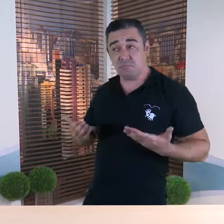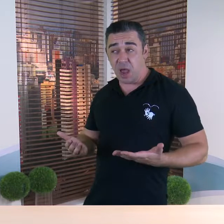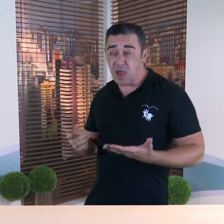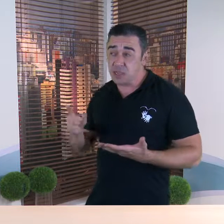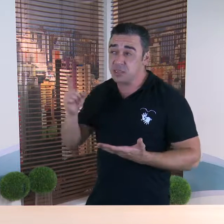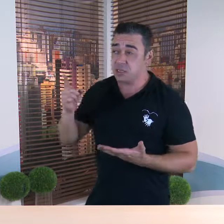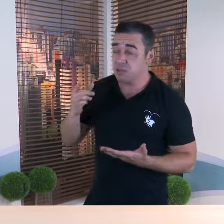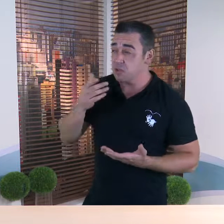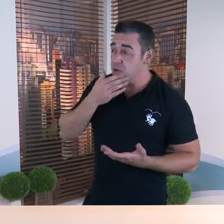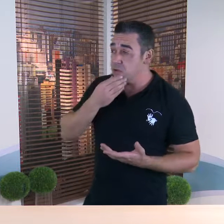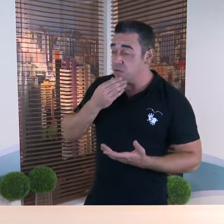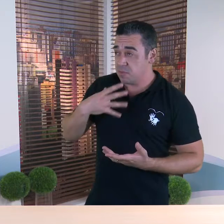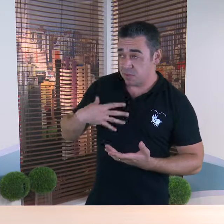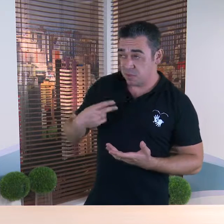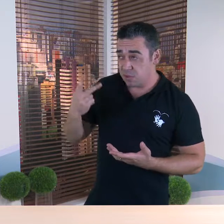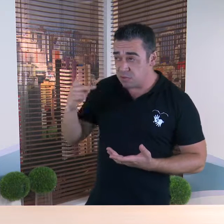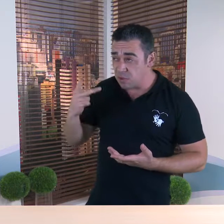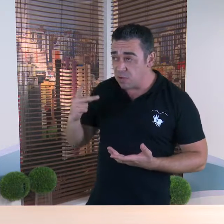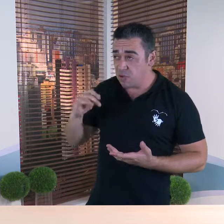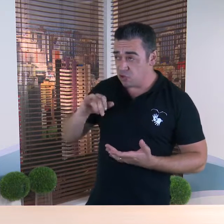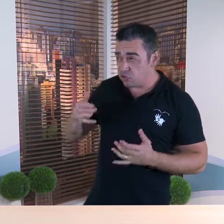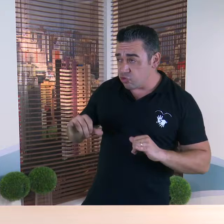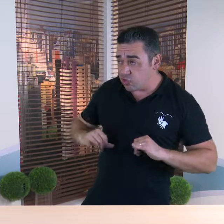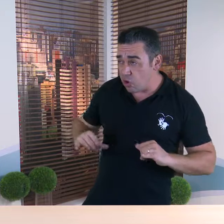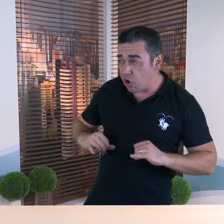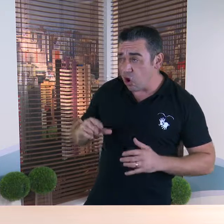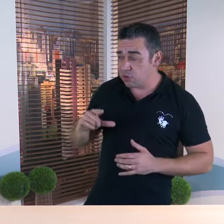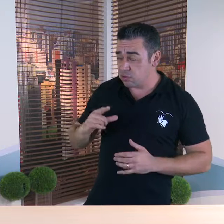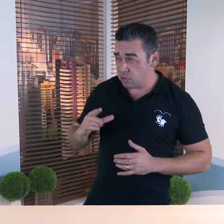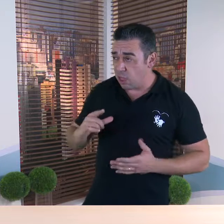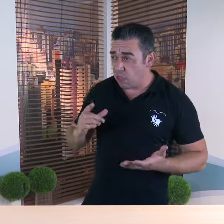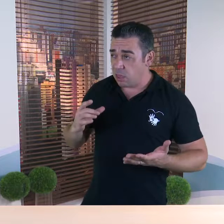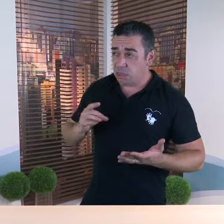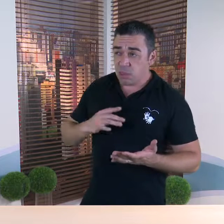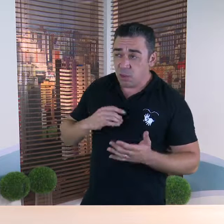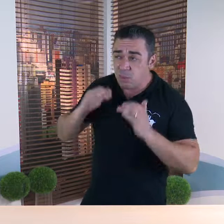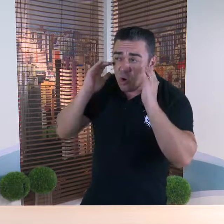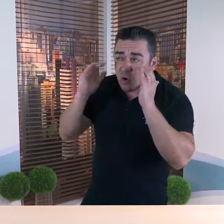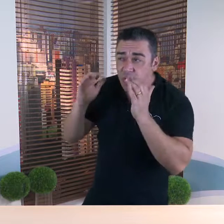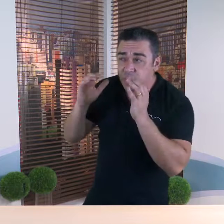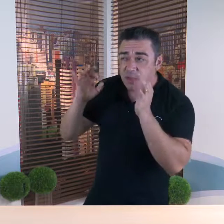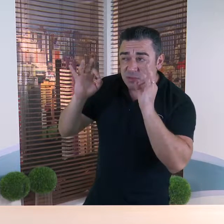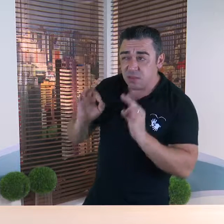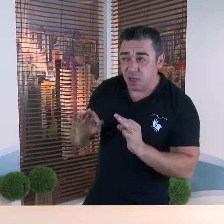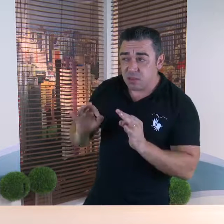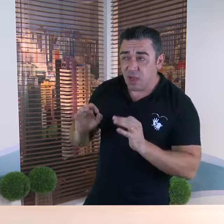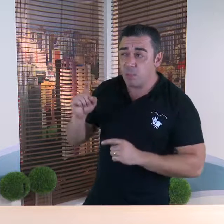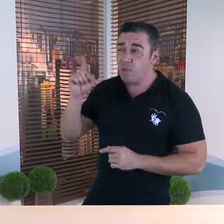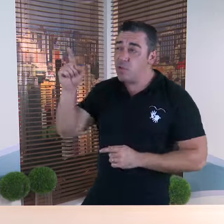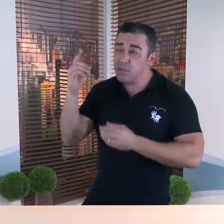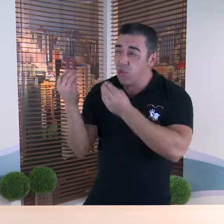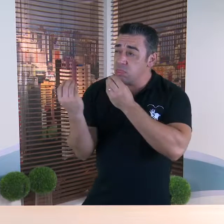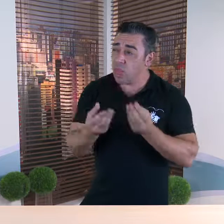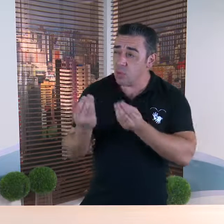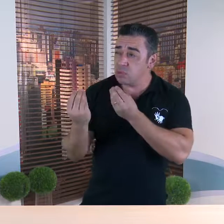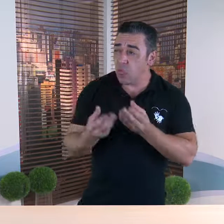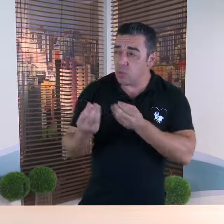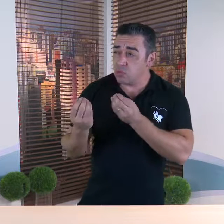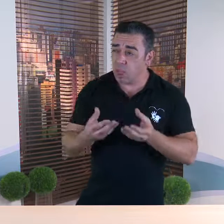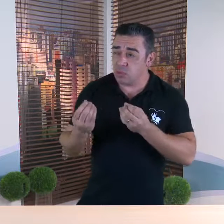disse: Porventura, teme Jó a Deus debalde? Porventura, não o cercaste